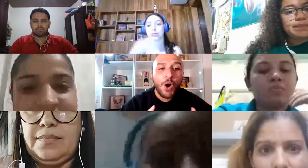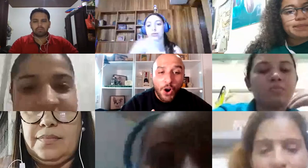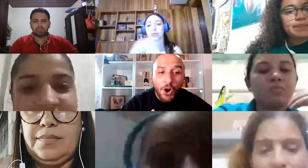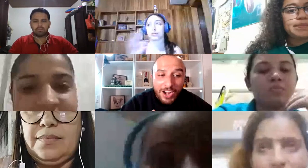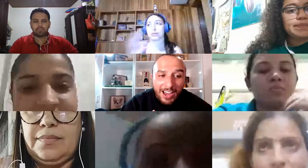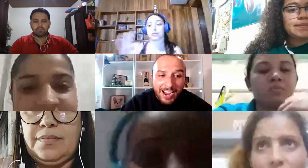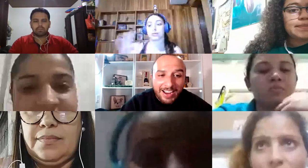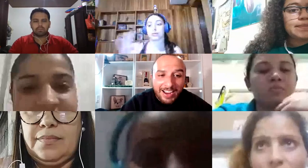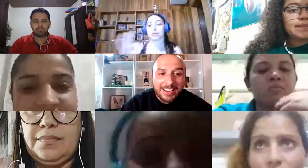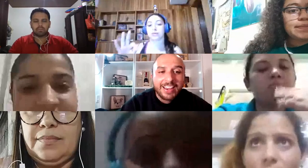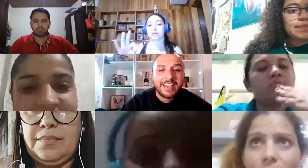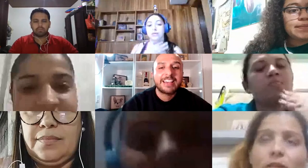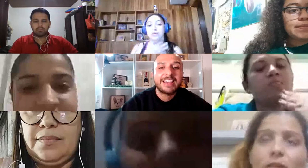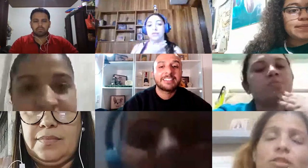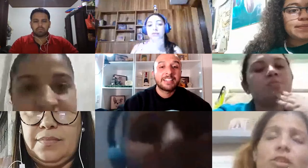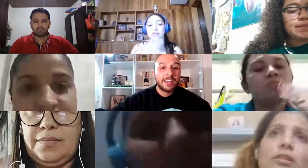Hola.